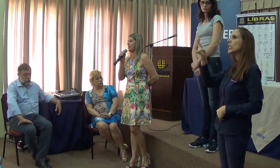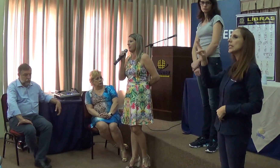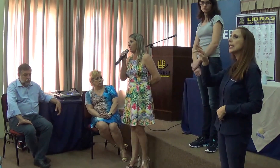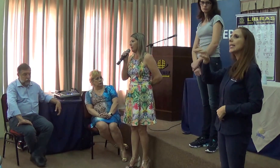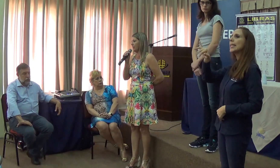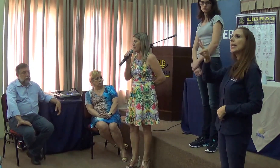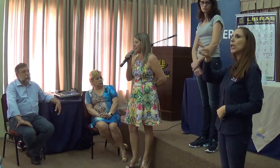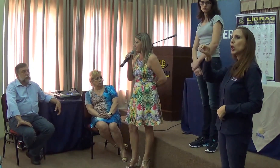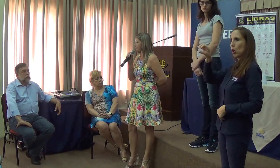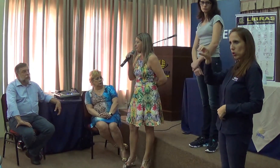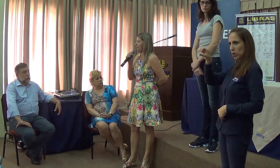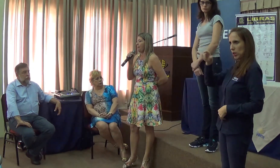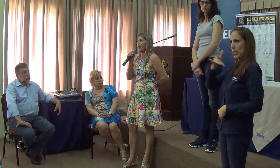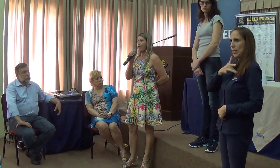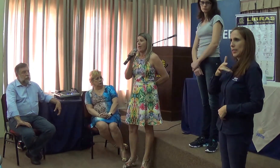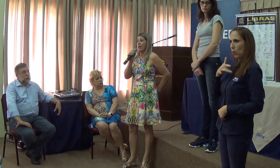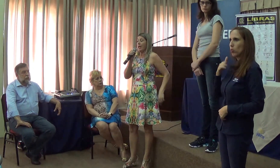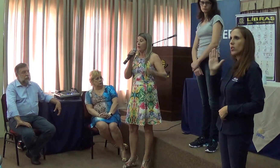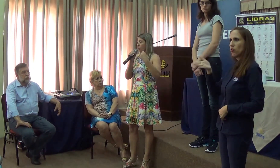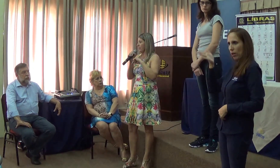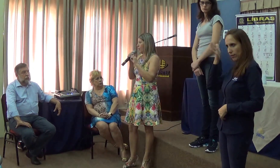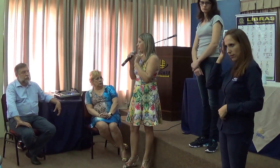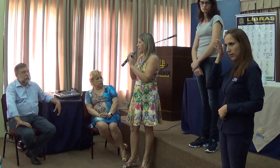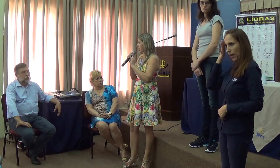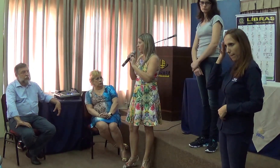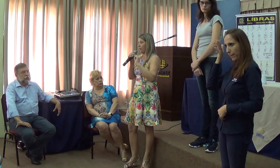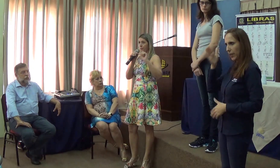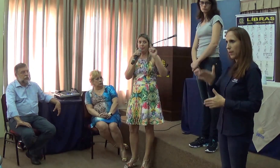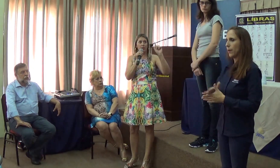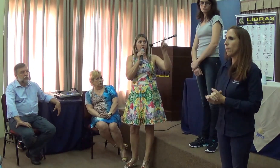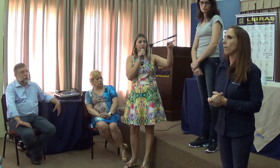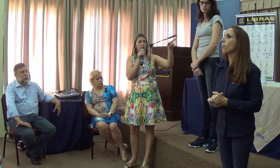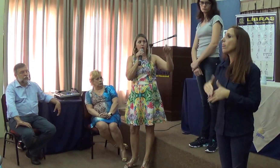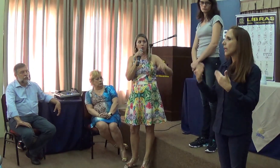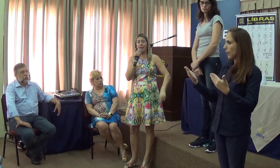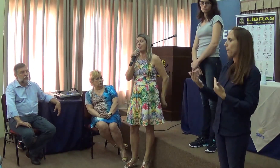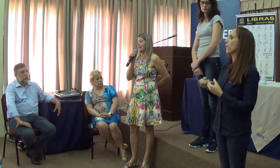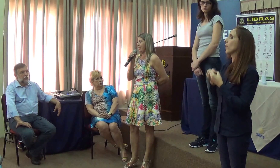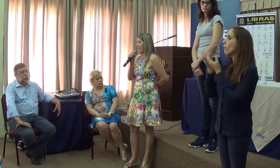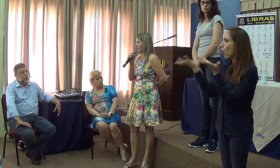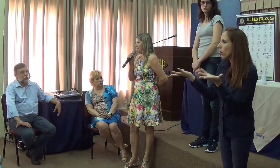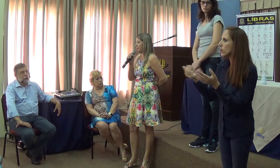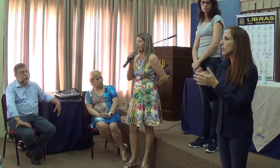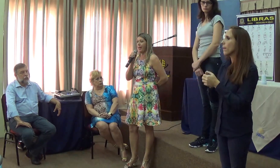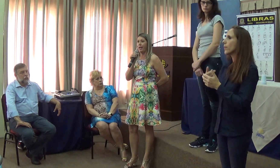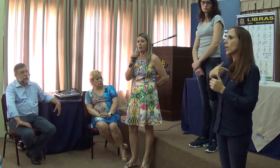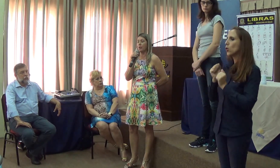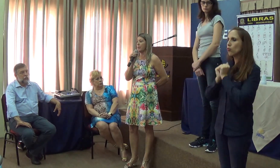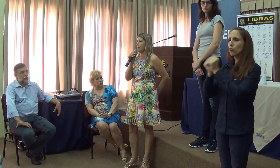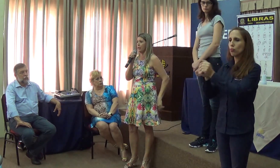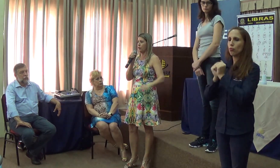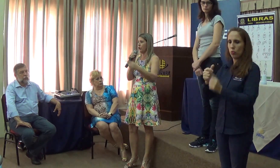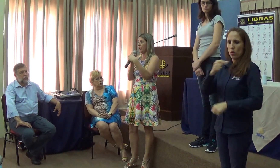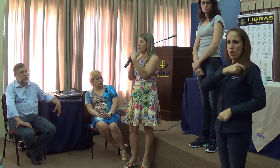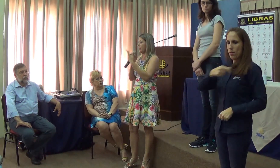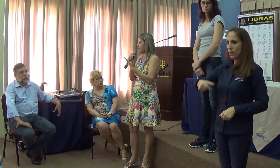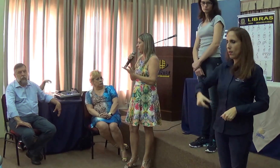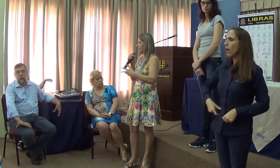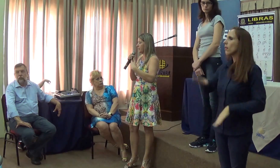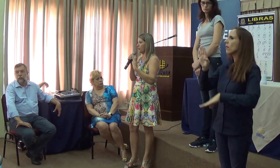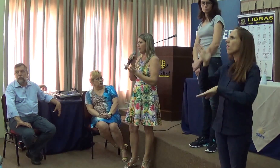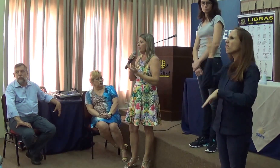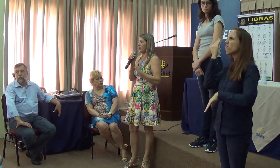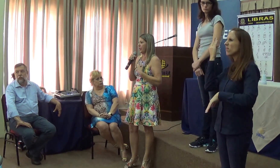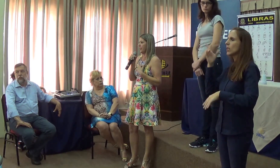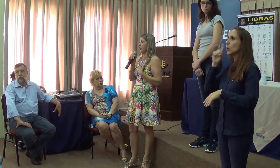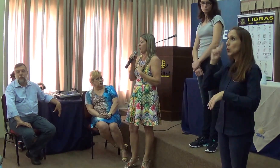da central de Libras. Vou contar um pouquinho, eu estive junto com a Elisa Neve, num determinado dia, e dizer para